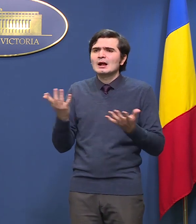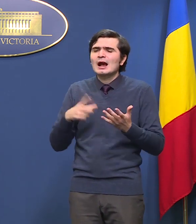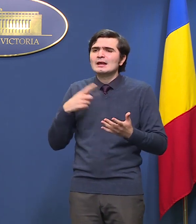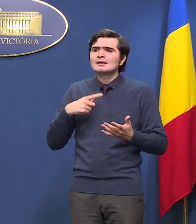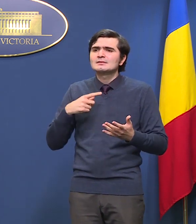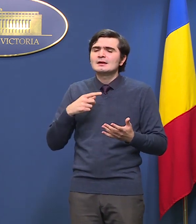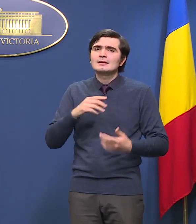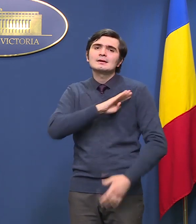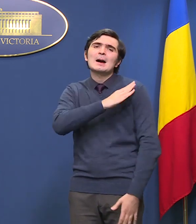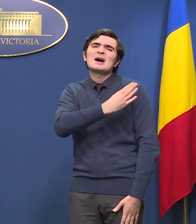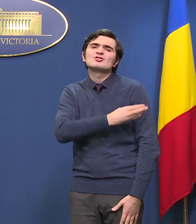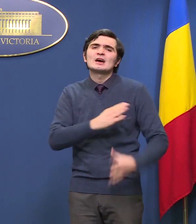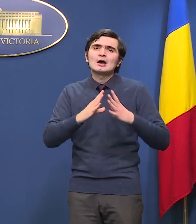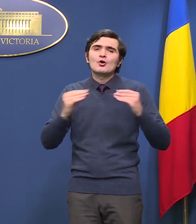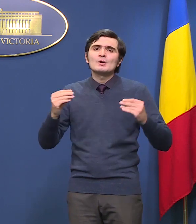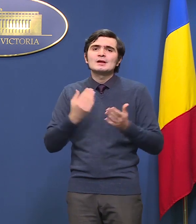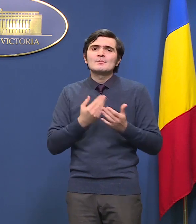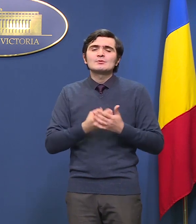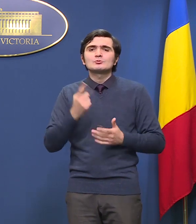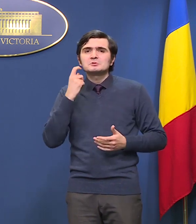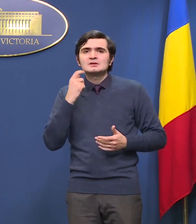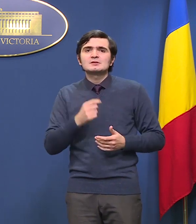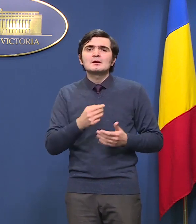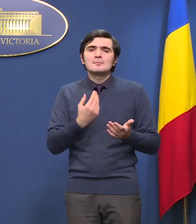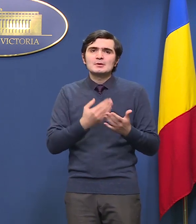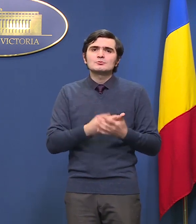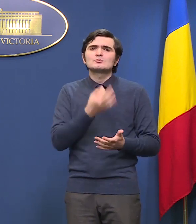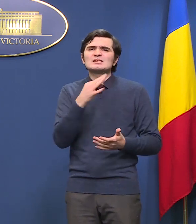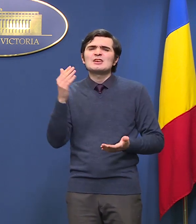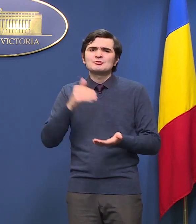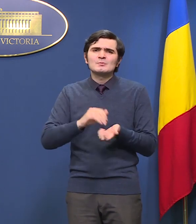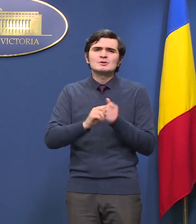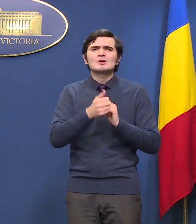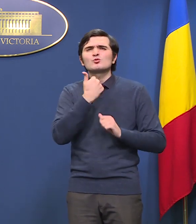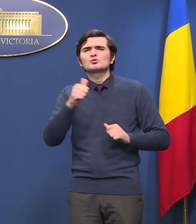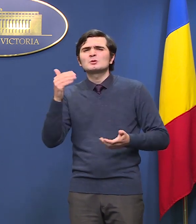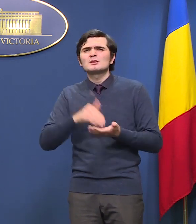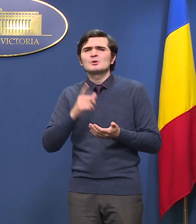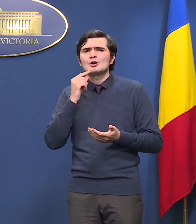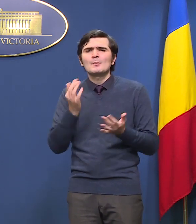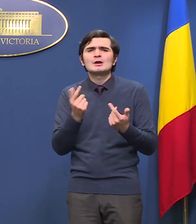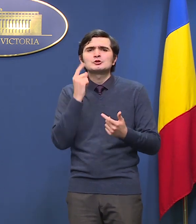capacitatea României de testare? Vorbim de zeci de mii, de sute de mii de oameni? Obiectivul nostru,